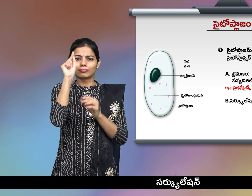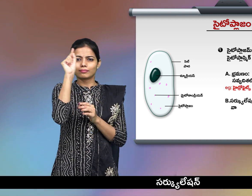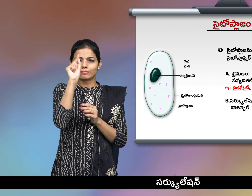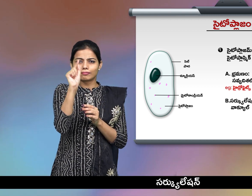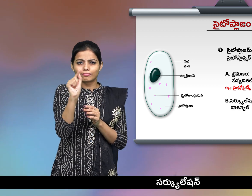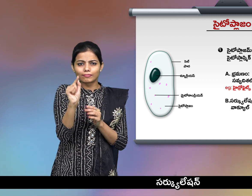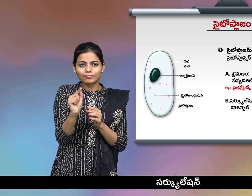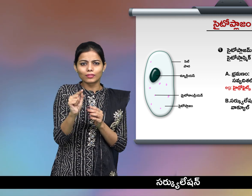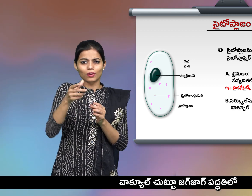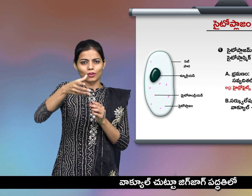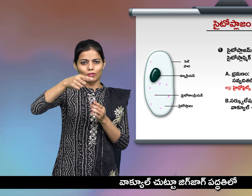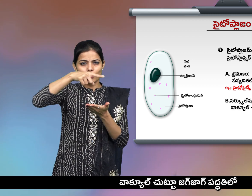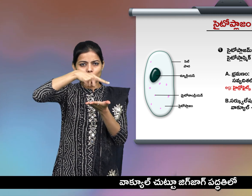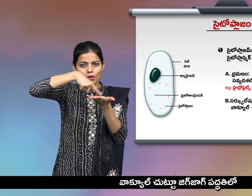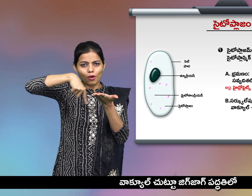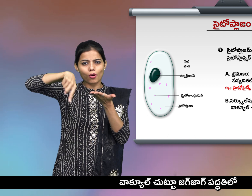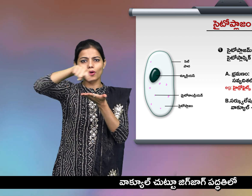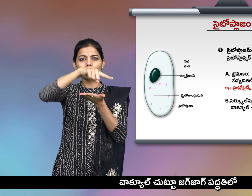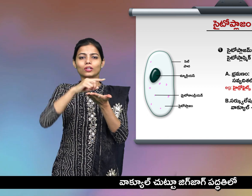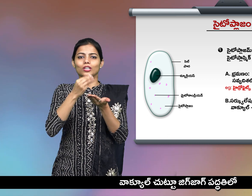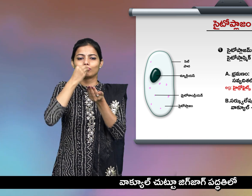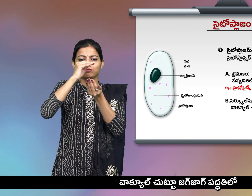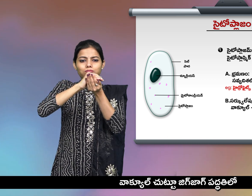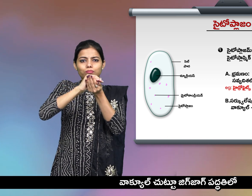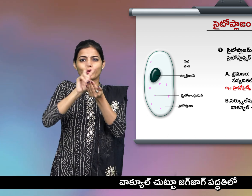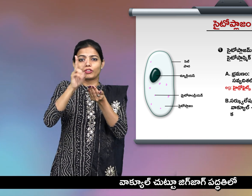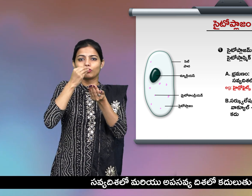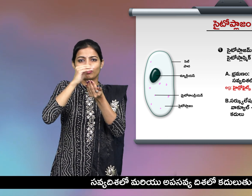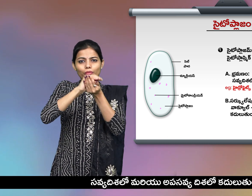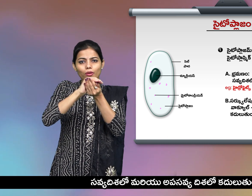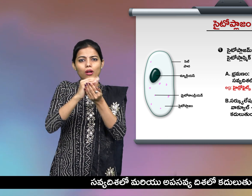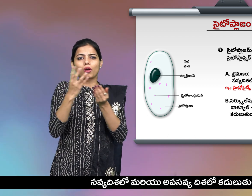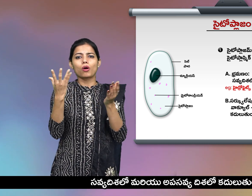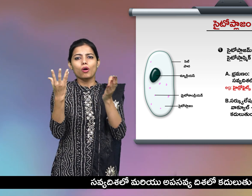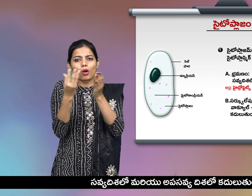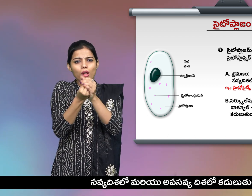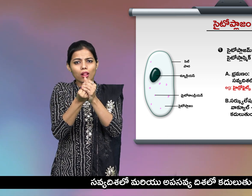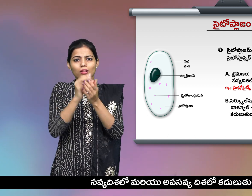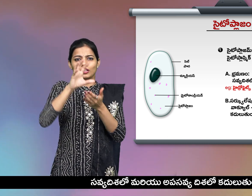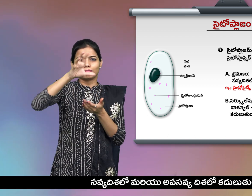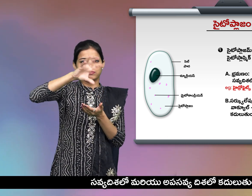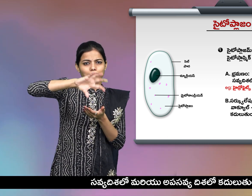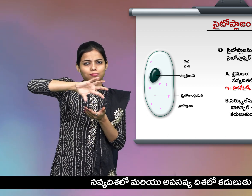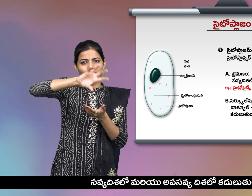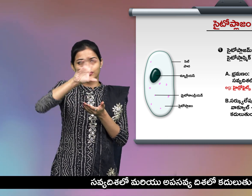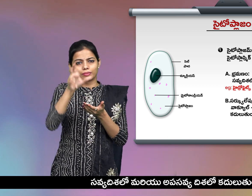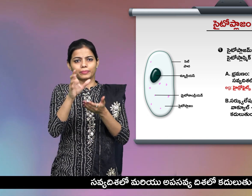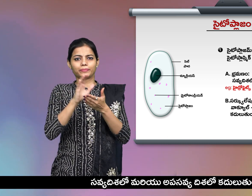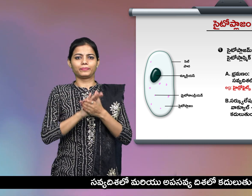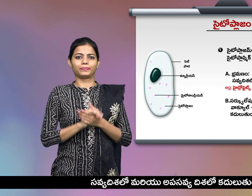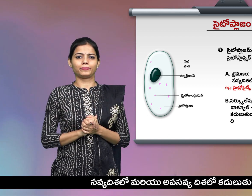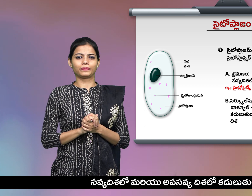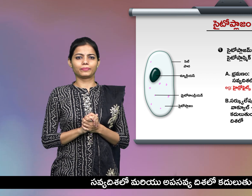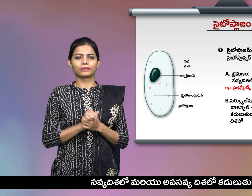సర్క్యులేషన్ వాక్యూల్ చుట్టూ జిగ్జాగ్ పద్ధతిలో సవ్యదిశలో మరియు అపసవ్య దిశలో